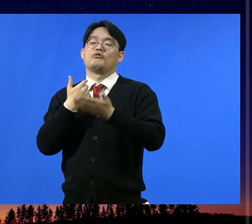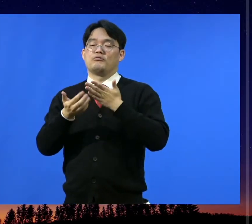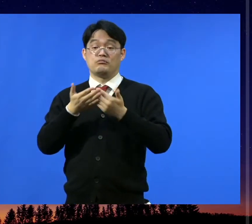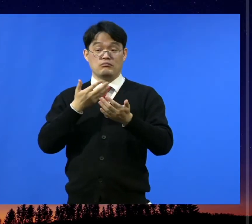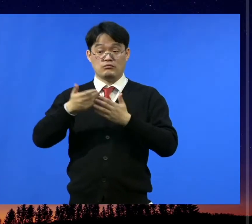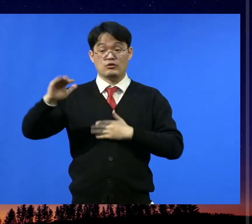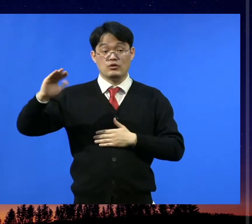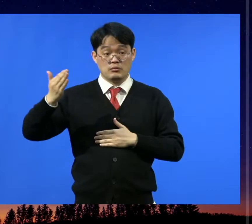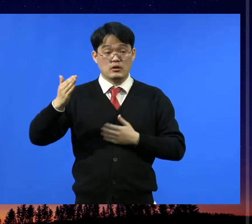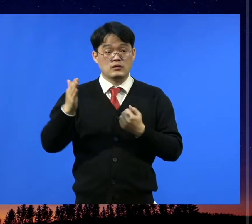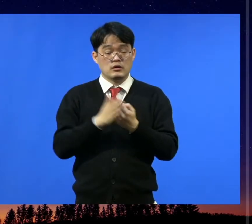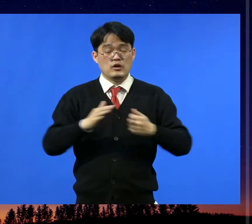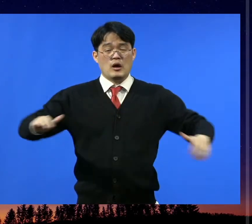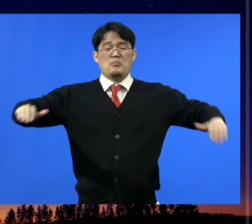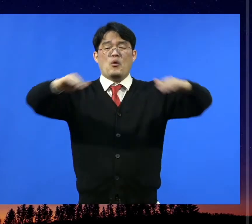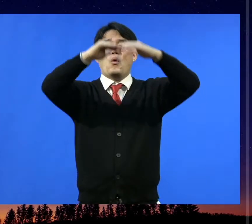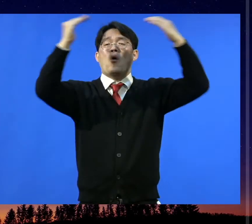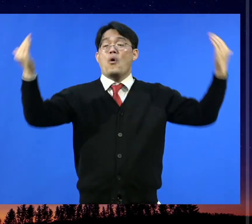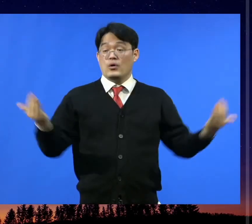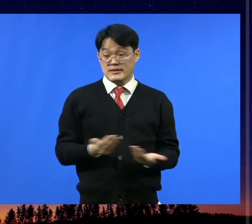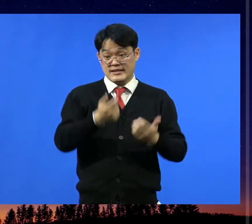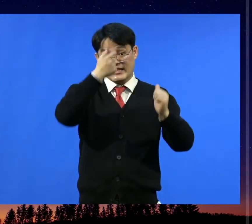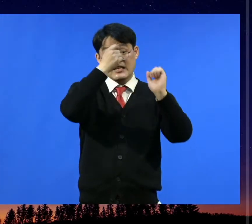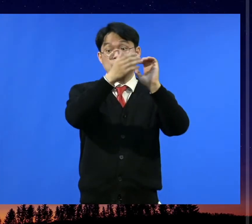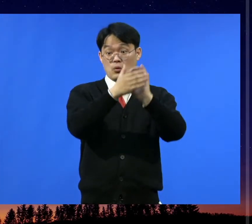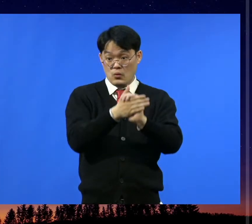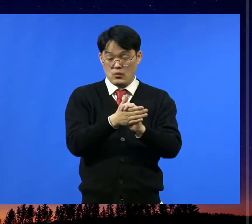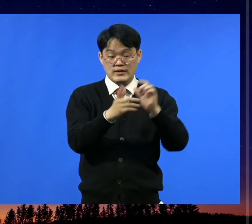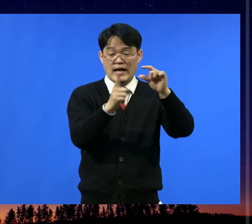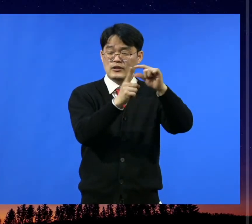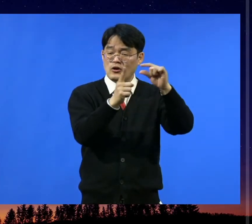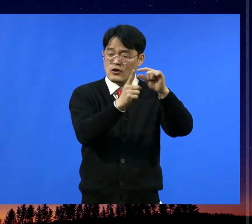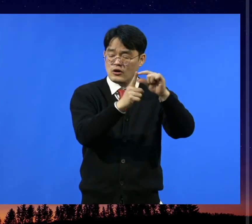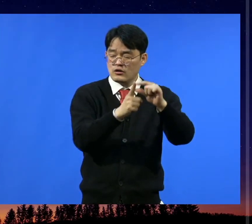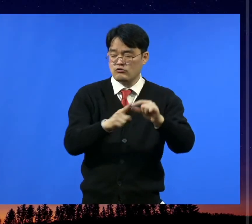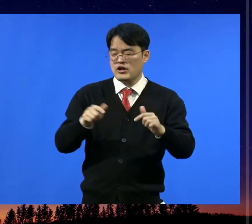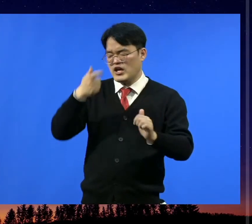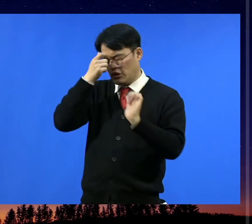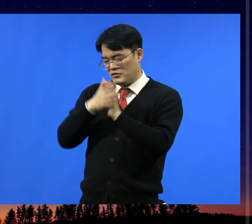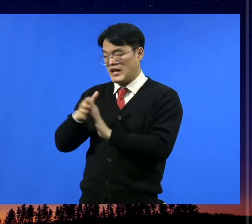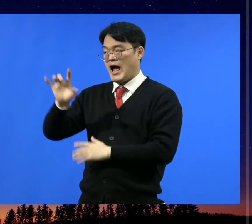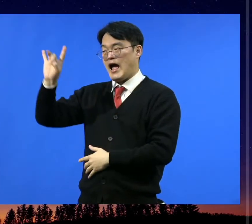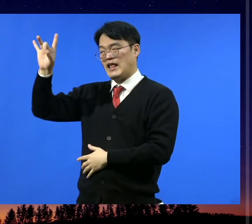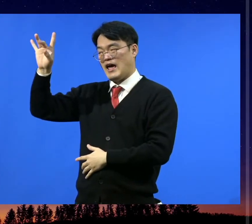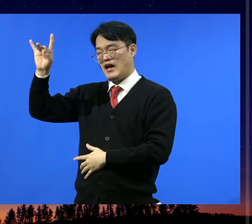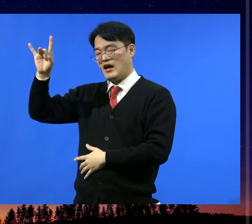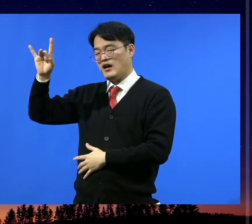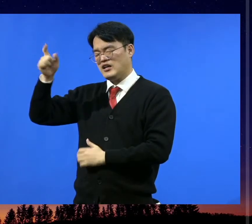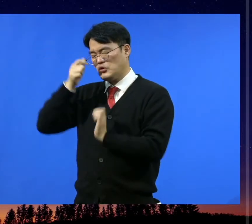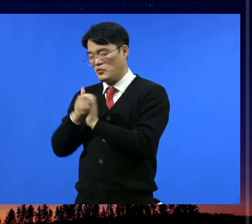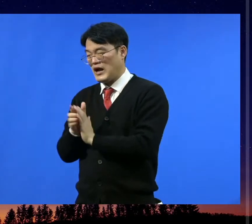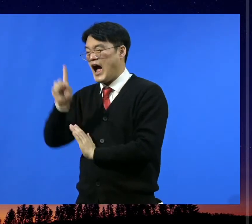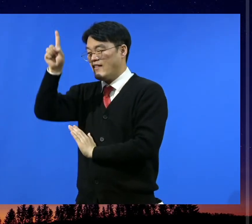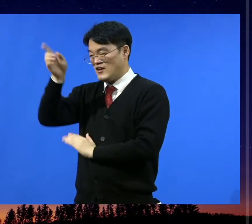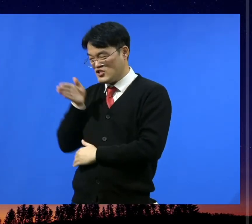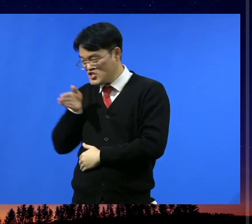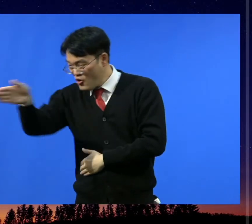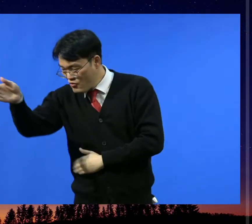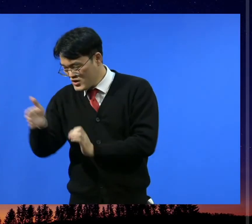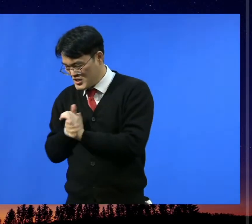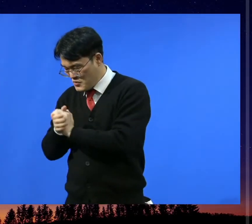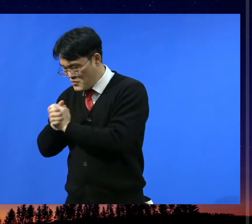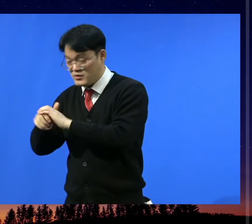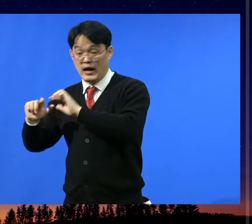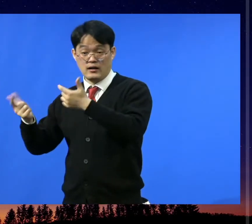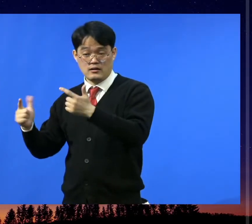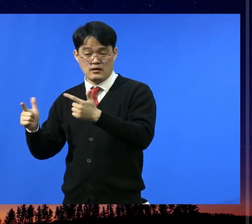기도라는 말은 우리의 기도는 어떤 하나의 어떤 패턴, 하나의 부분에만 기도하는 것이 아니라